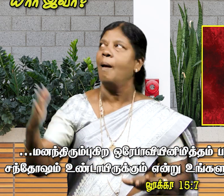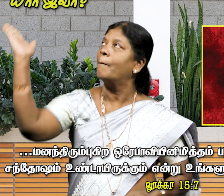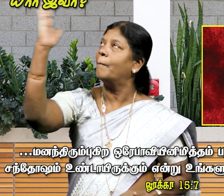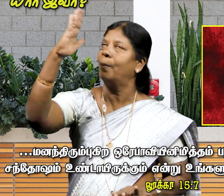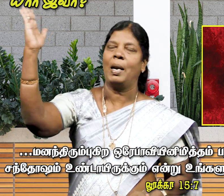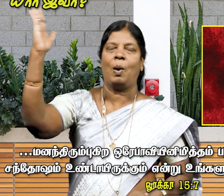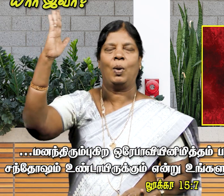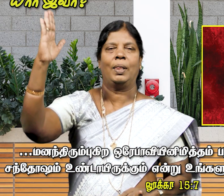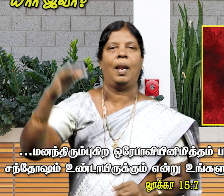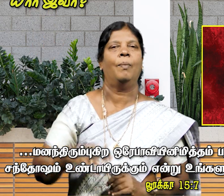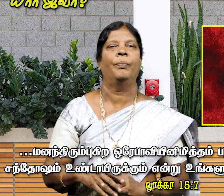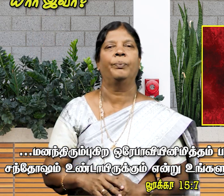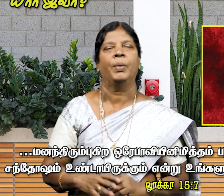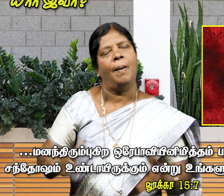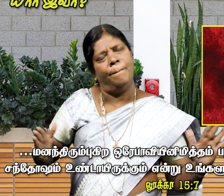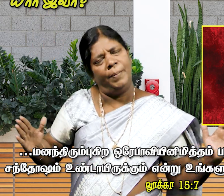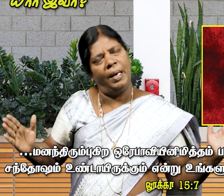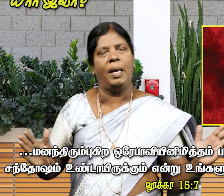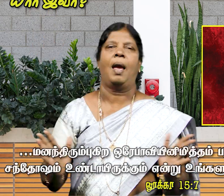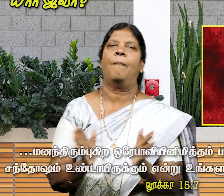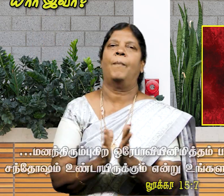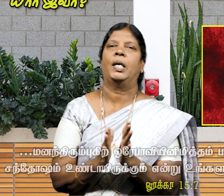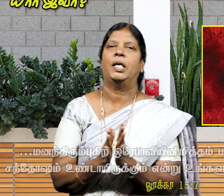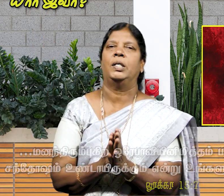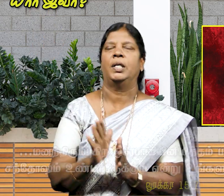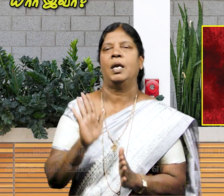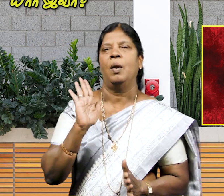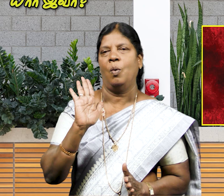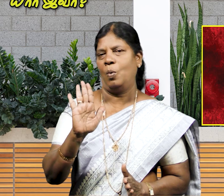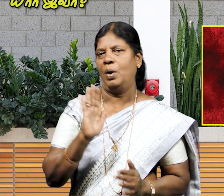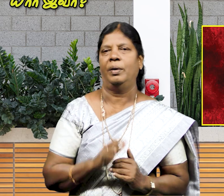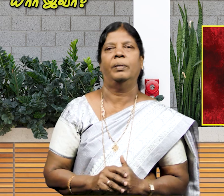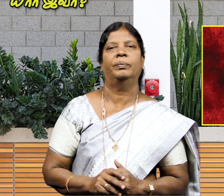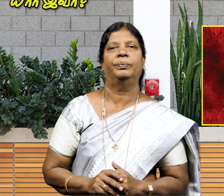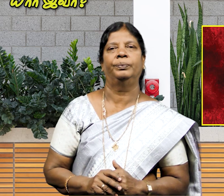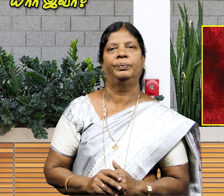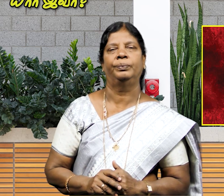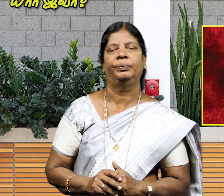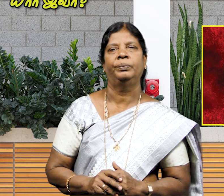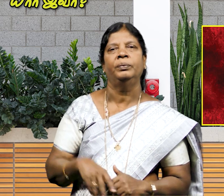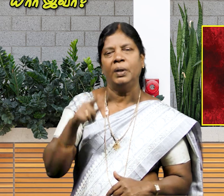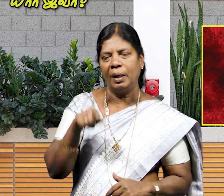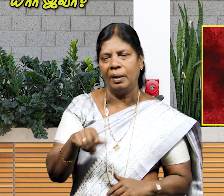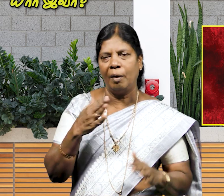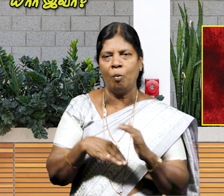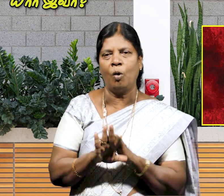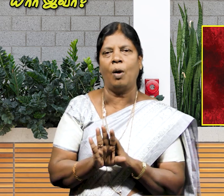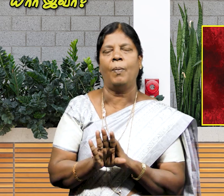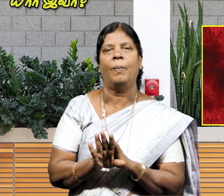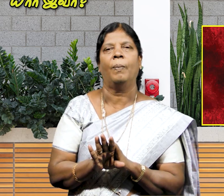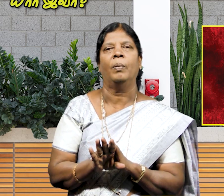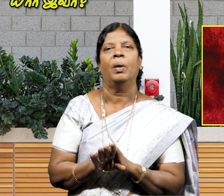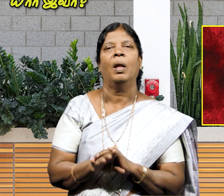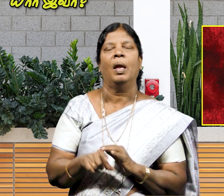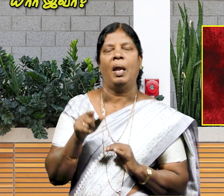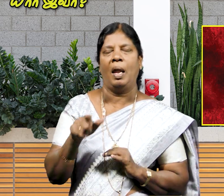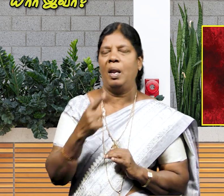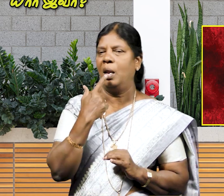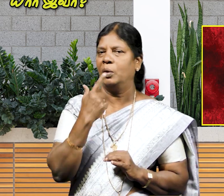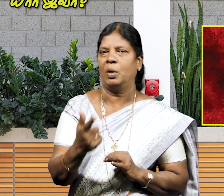உலகிலும் பெருமகிழ்ச்சி உண்டாகும் என்ற கருத்தை சொல்கிறார். இதன் மூலமாக எதை அவர் வலியுறுத்துகிறார்